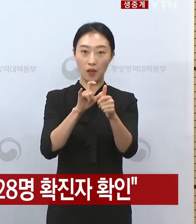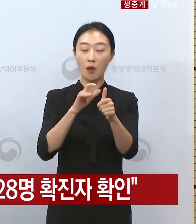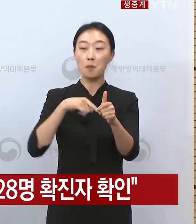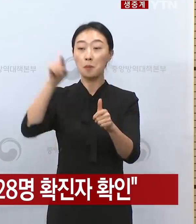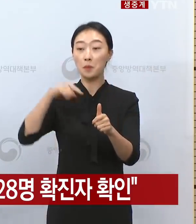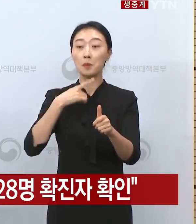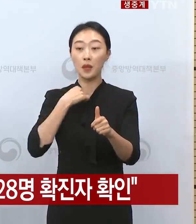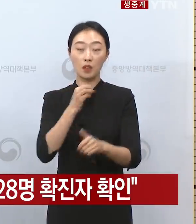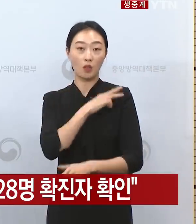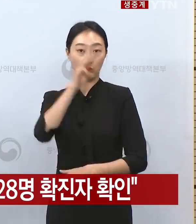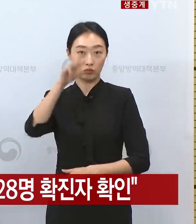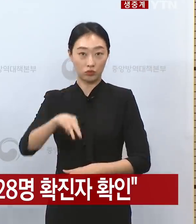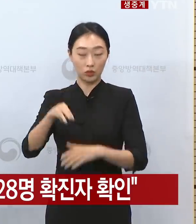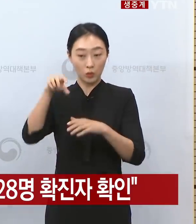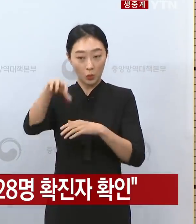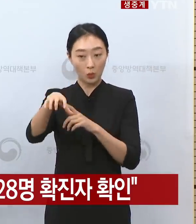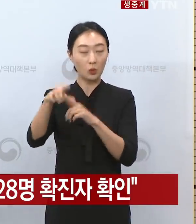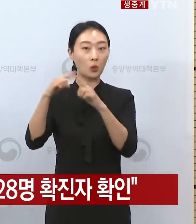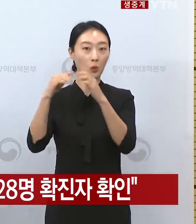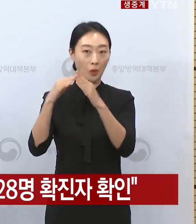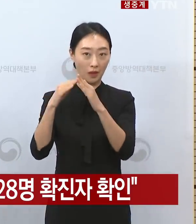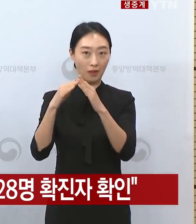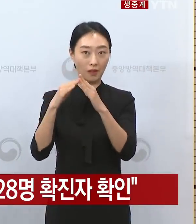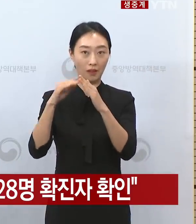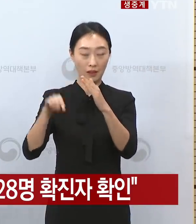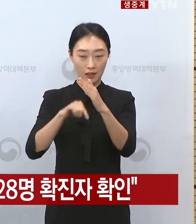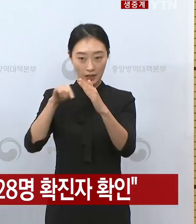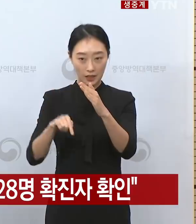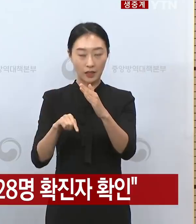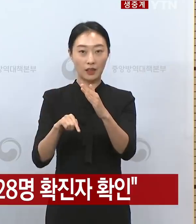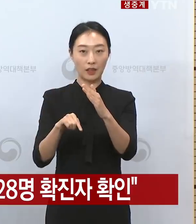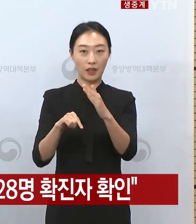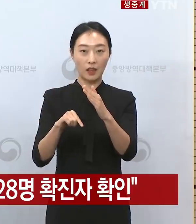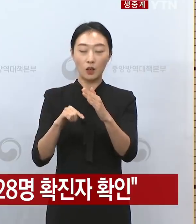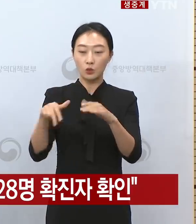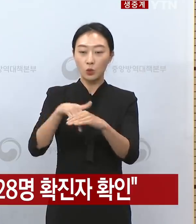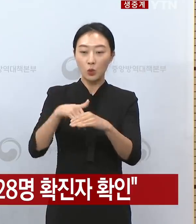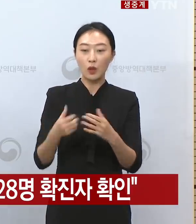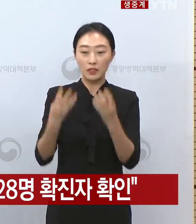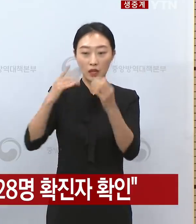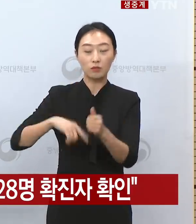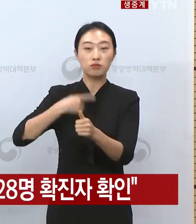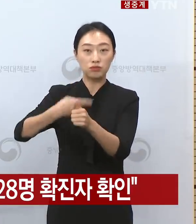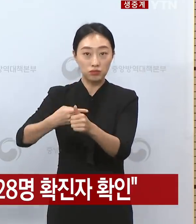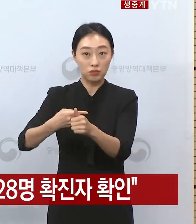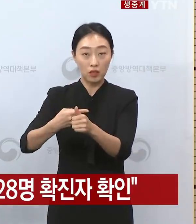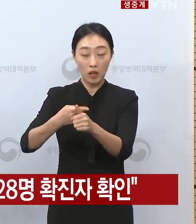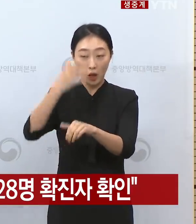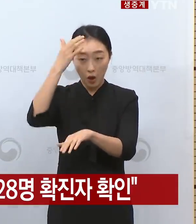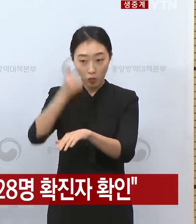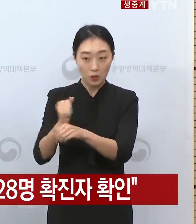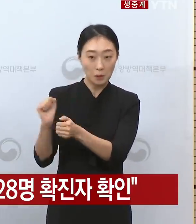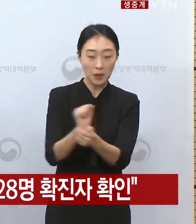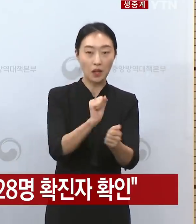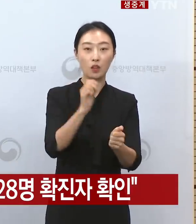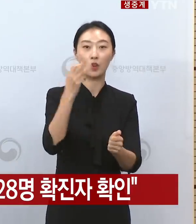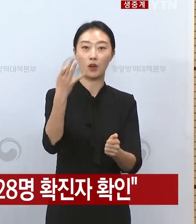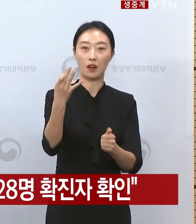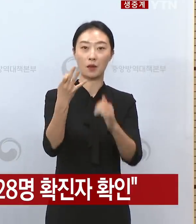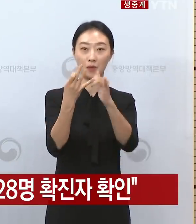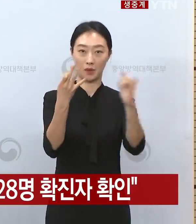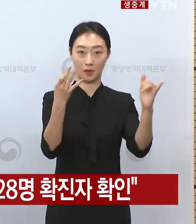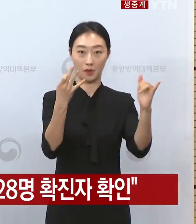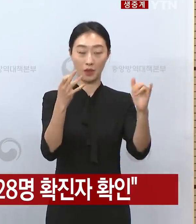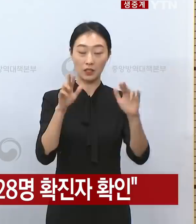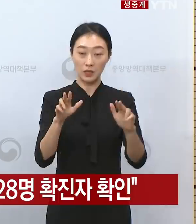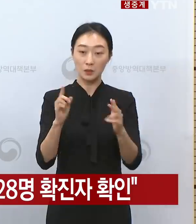경기도 부천시 소재의 생명수 교회 종교 행사 등을 통해 현재까지 14명의 확진 환자가 확인되어